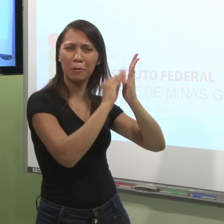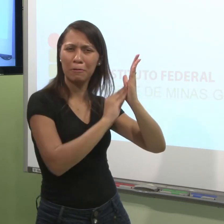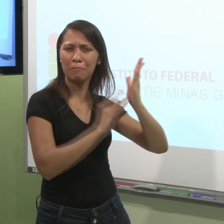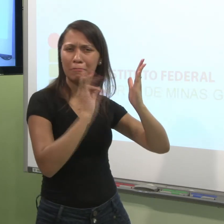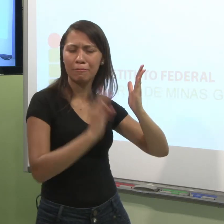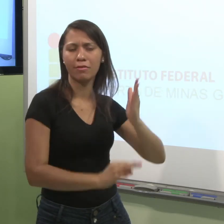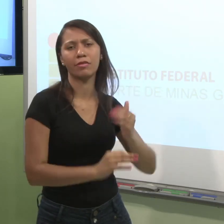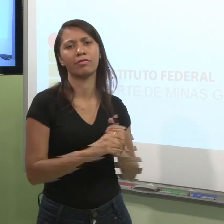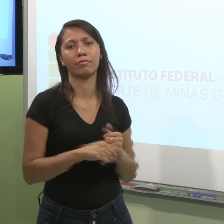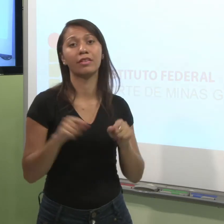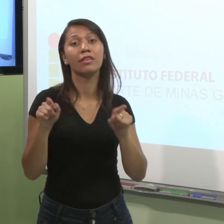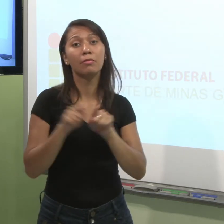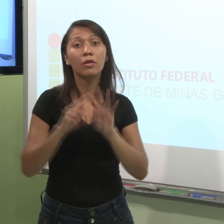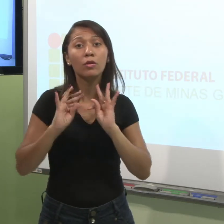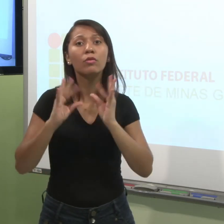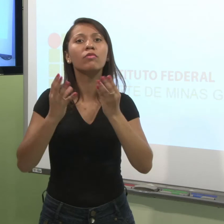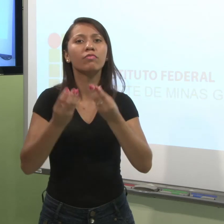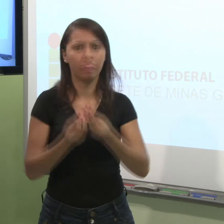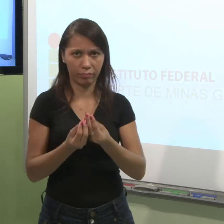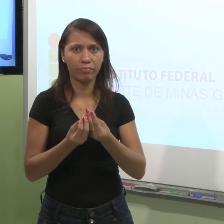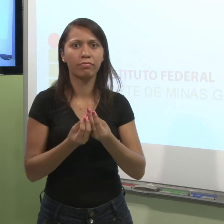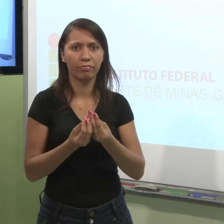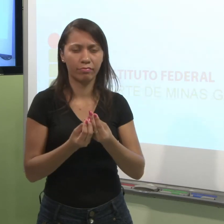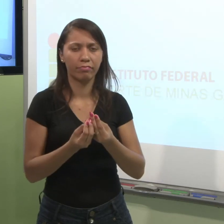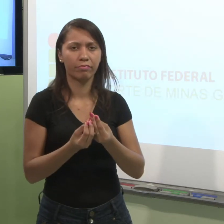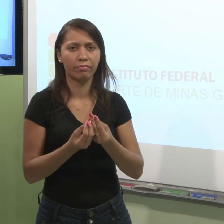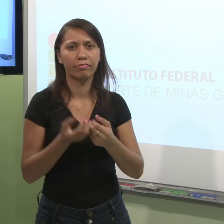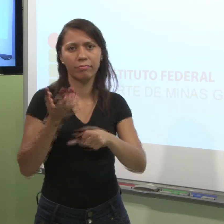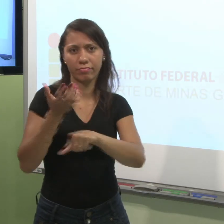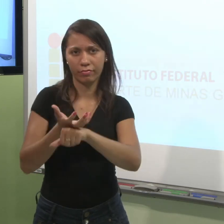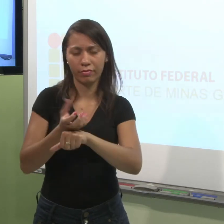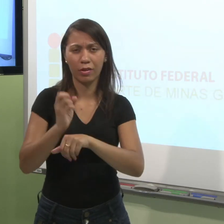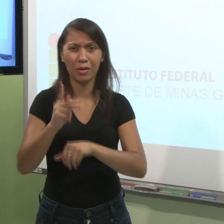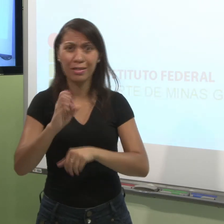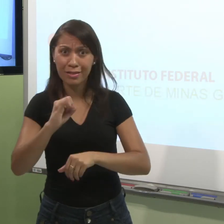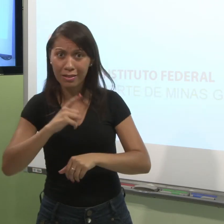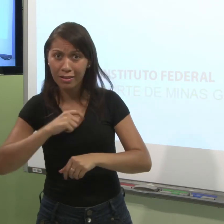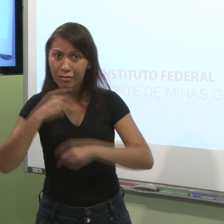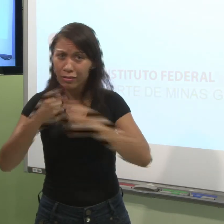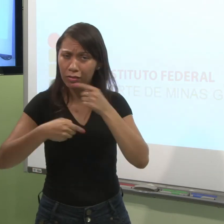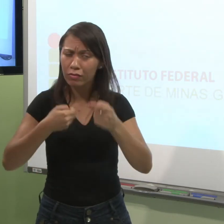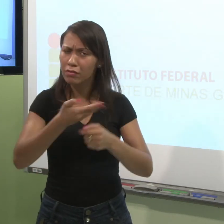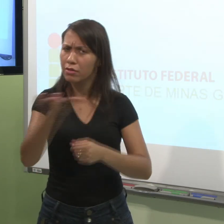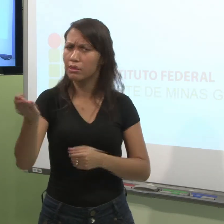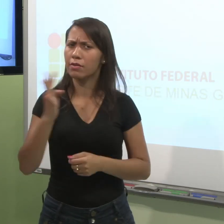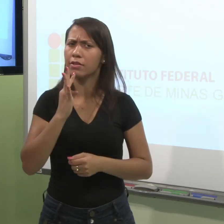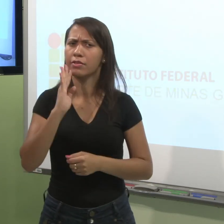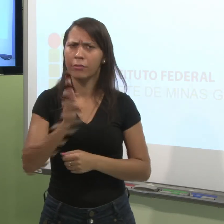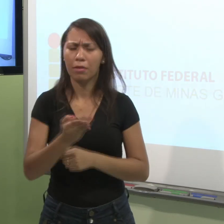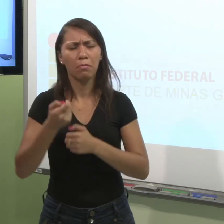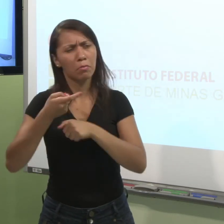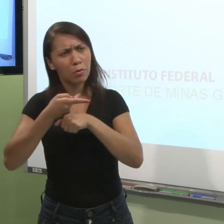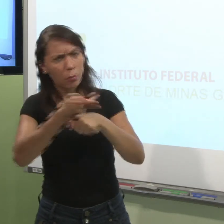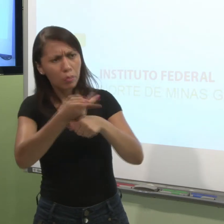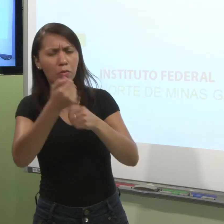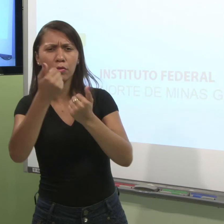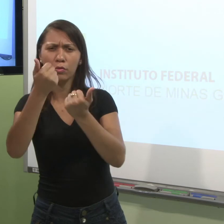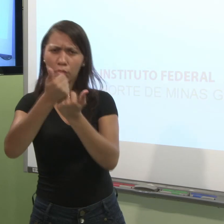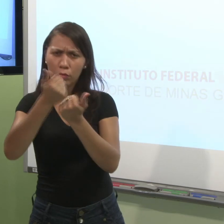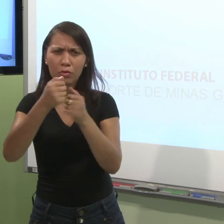e avaliações propostas para essa disciplina. Em caso de dúvidas, vocês já sabem, tutores, professores da disciplina